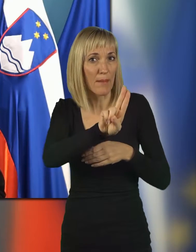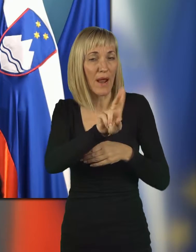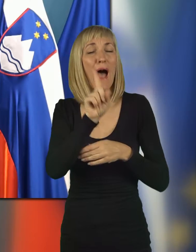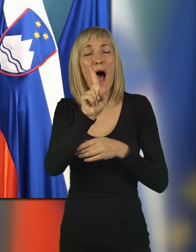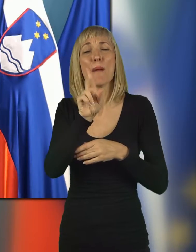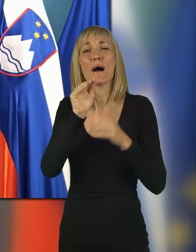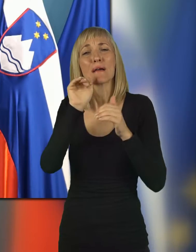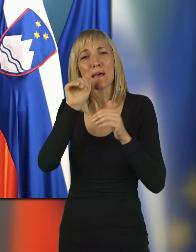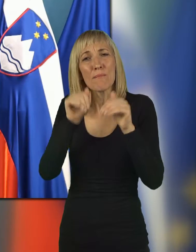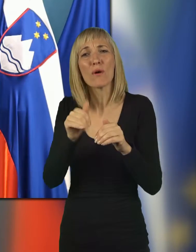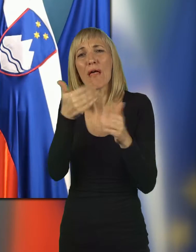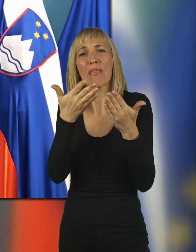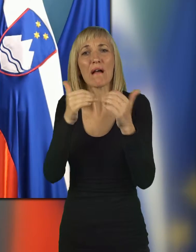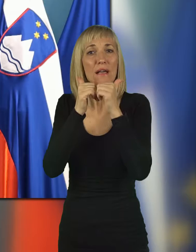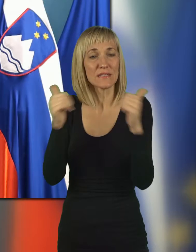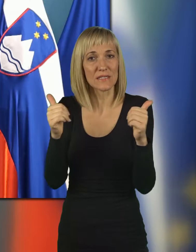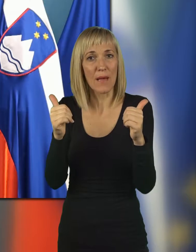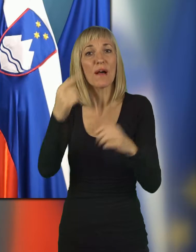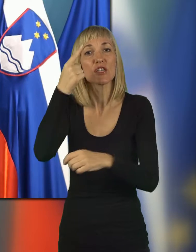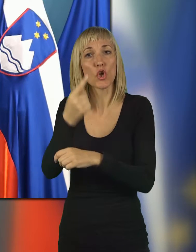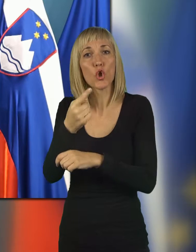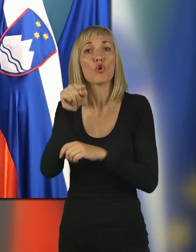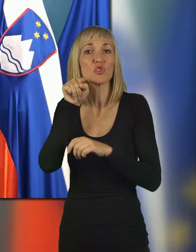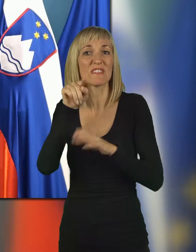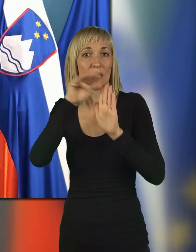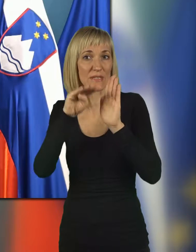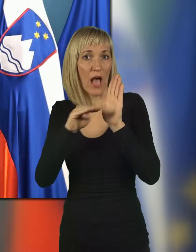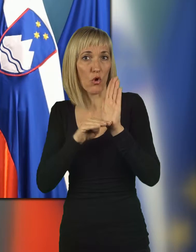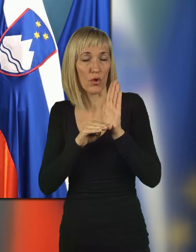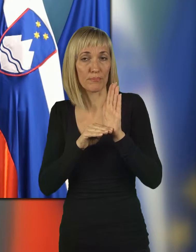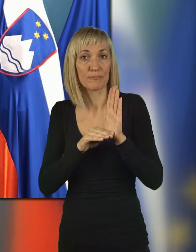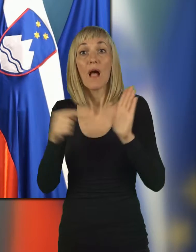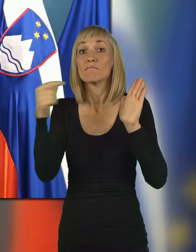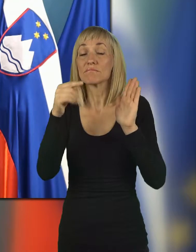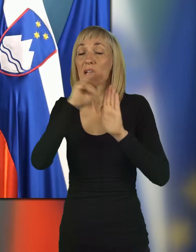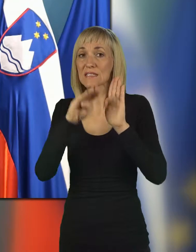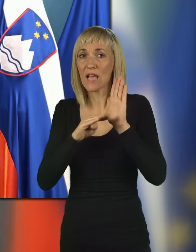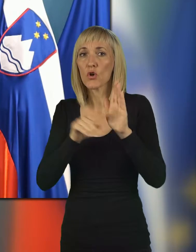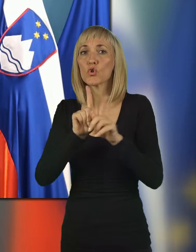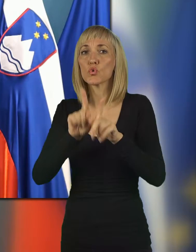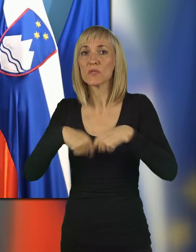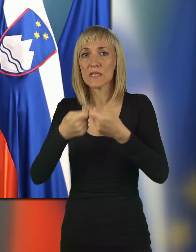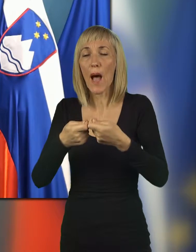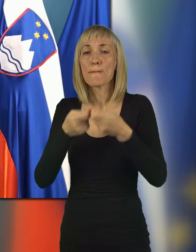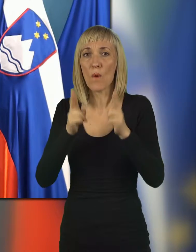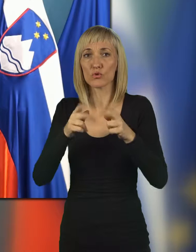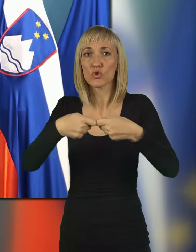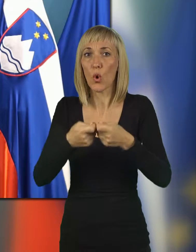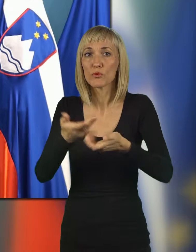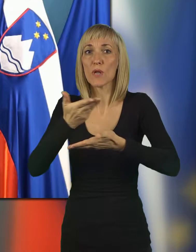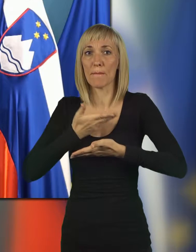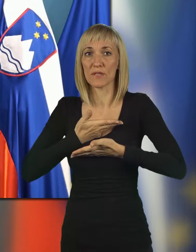izjemami, ki so določene z zakonom. V zakonu tudi dajemo možnost občinam, da